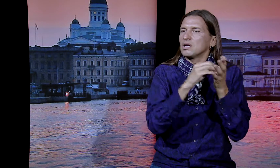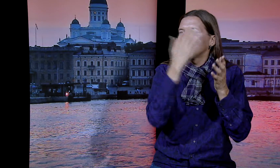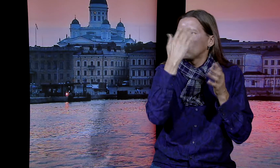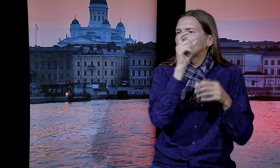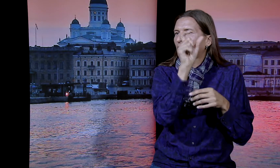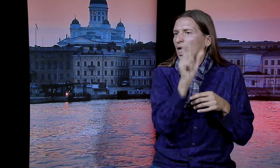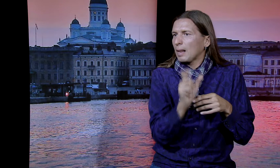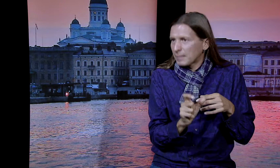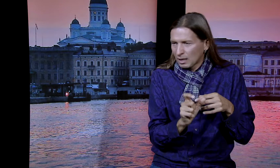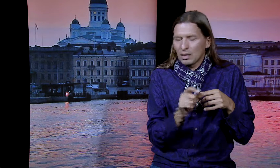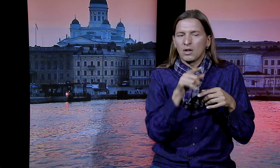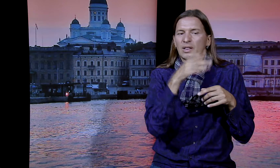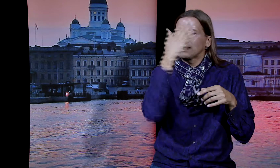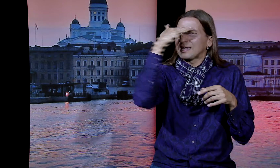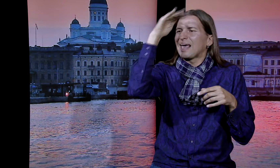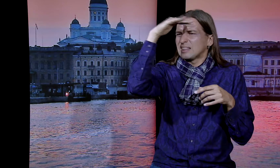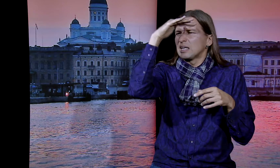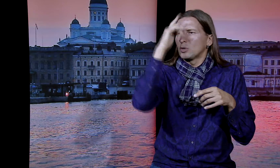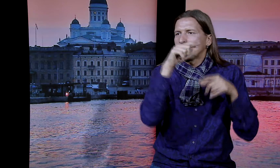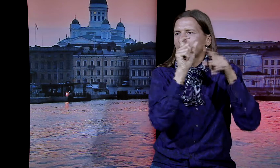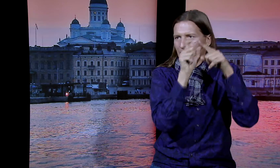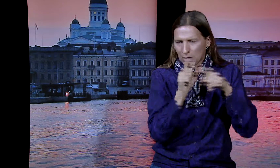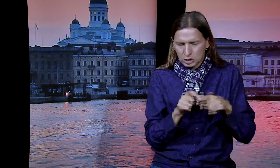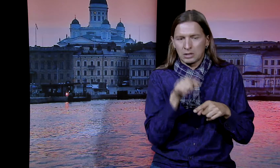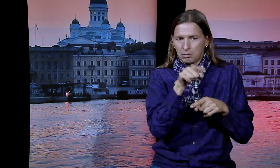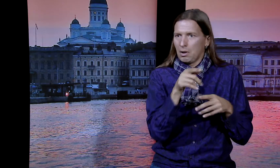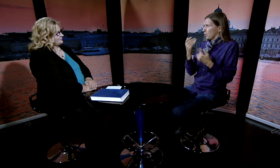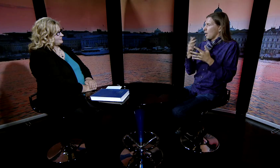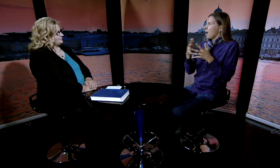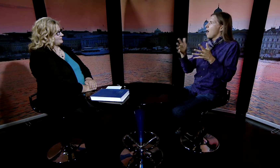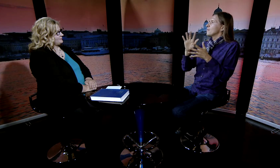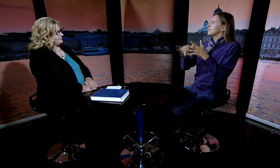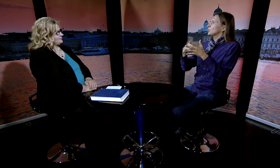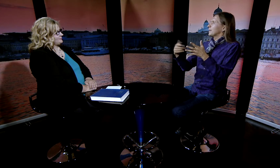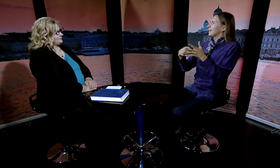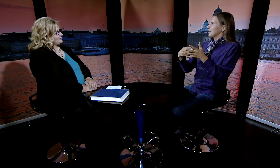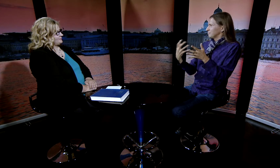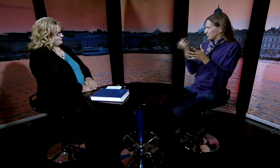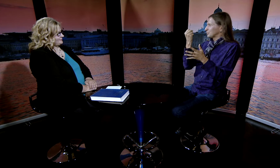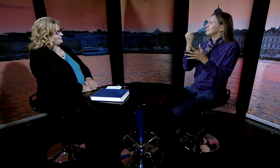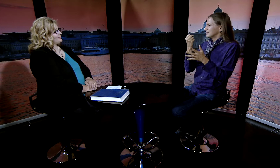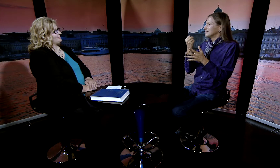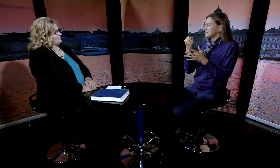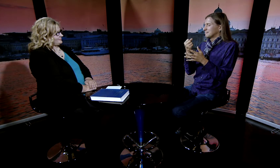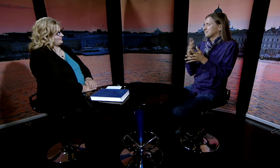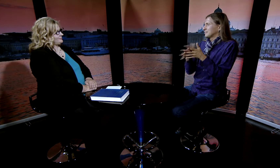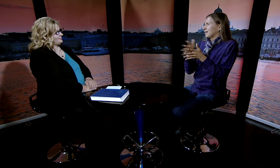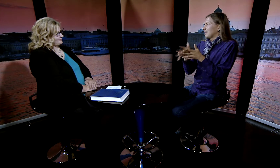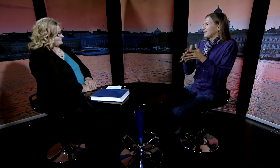opettaja pystyy avaamaan kieliopilliset asiat opiskelijoille ymmärrettävällä tavalla. Nykyään opetuksesta päästään